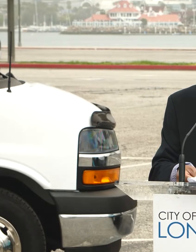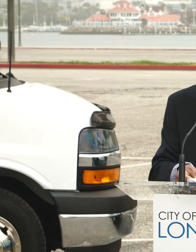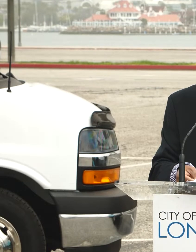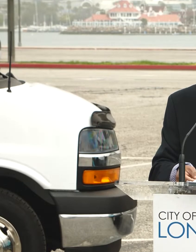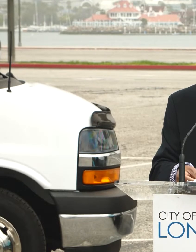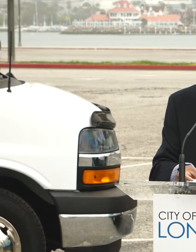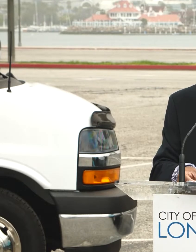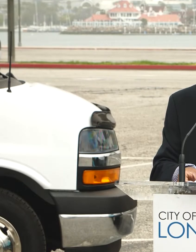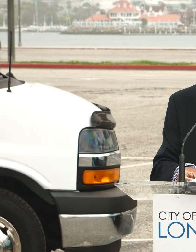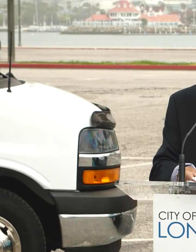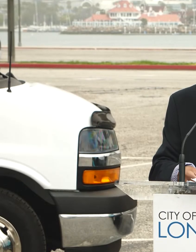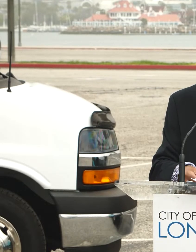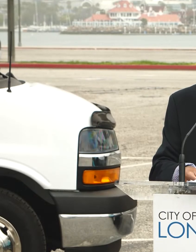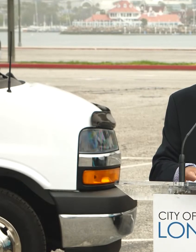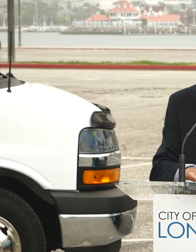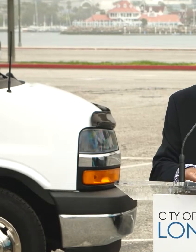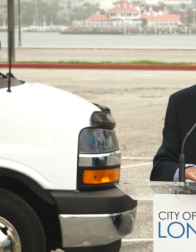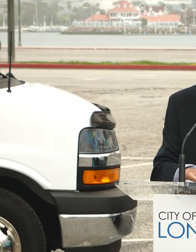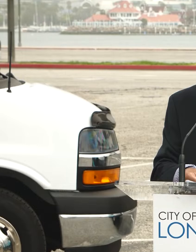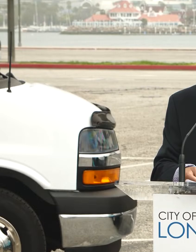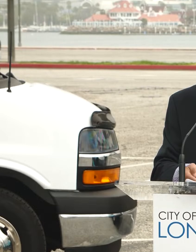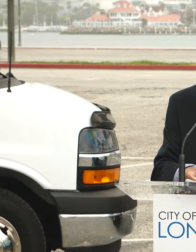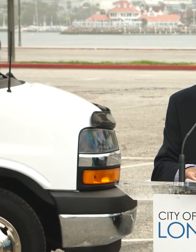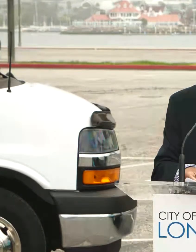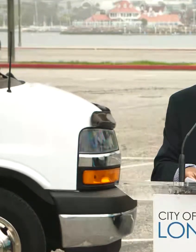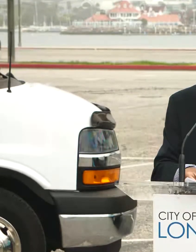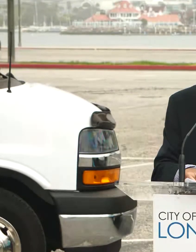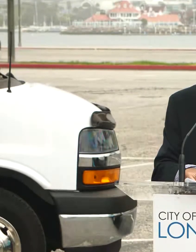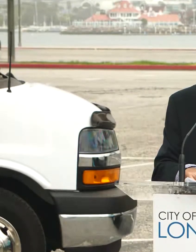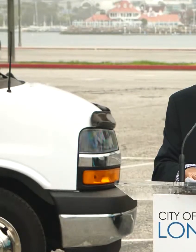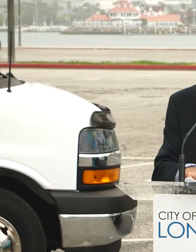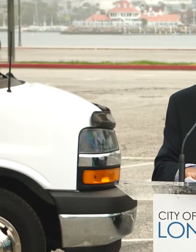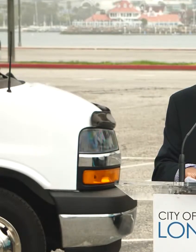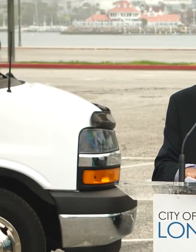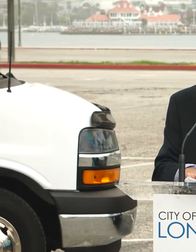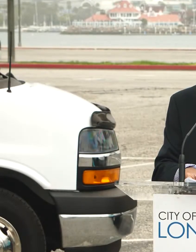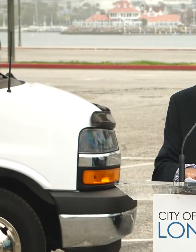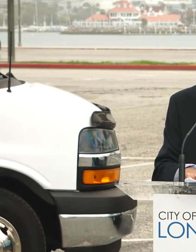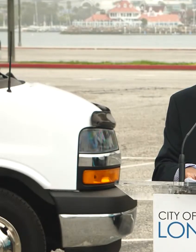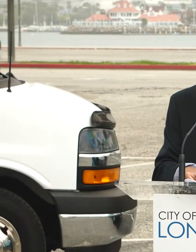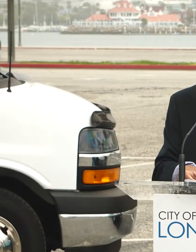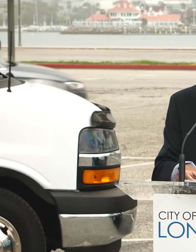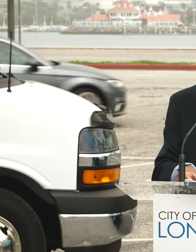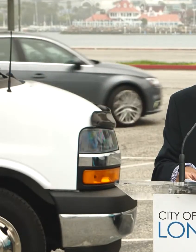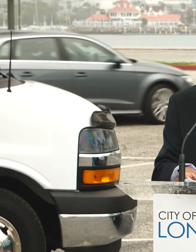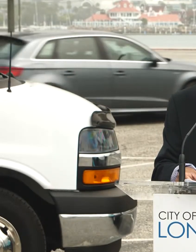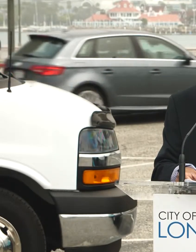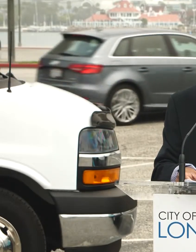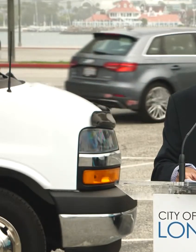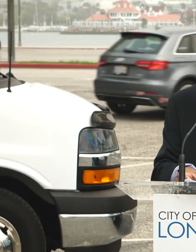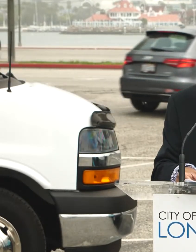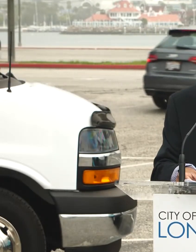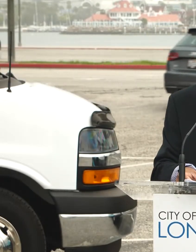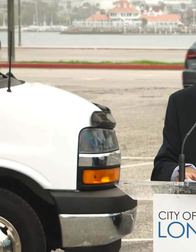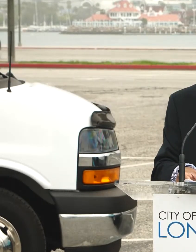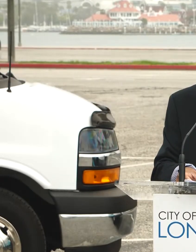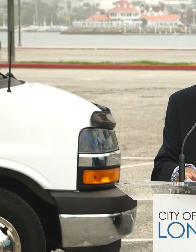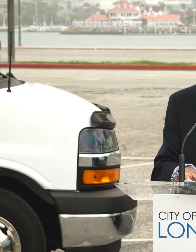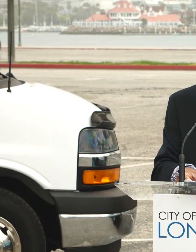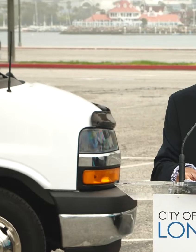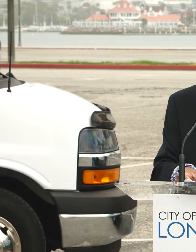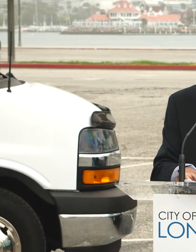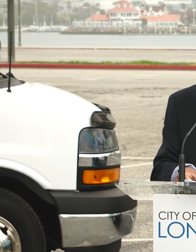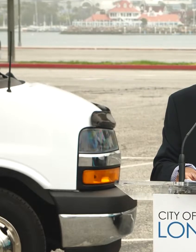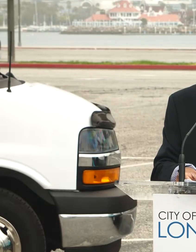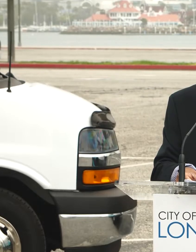យប់សម្រាប់ជនដែលគ្មានផ្ទះសម្បែងដើម្បីឲ្យពួកគេមានភាពកក់ក្ដៅនិងមានសុវត្ថិភាពសម្រាប់ការគេងរបស់ពួកគេហើយនៅដើម